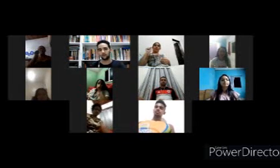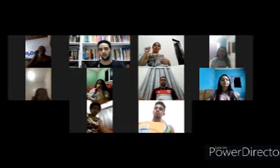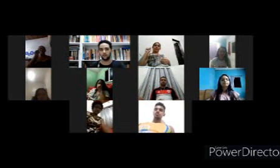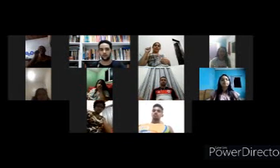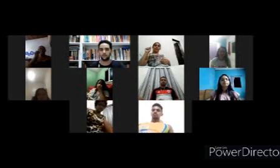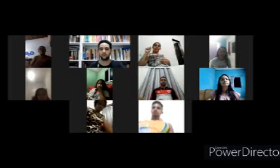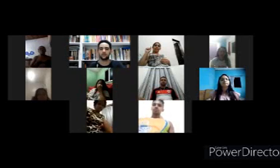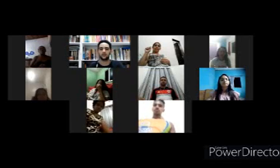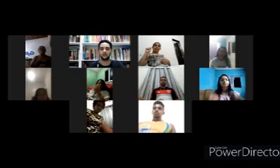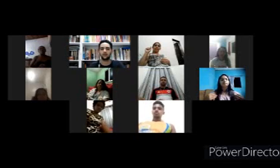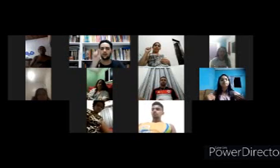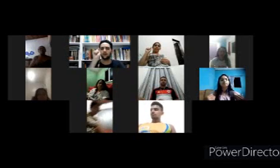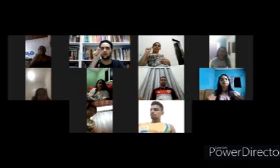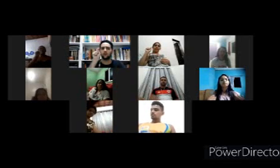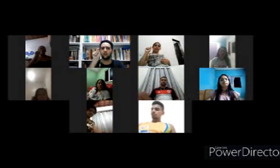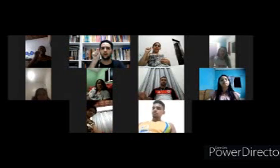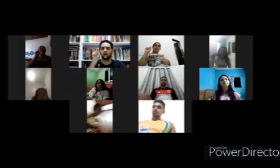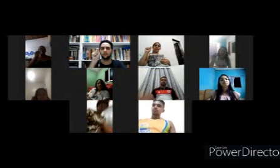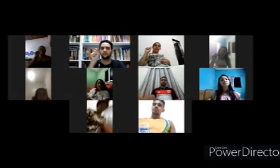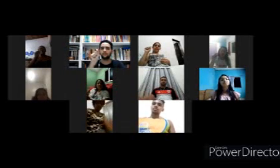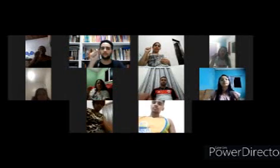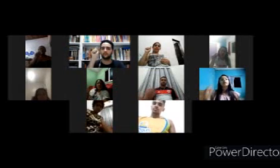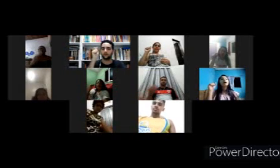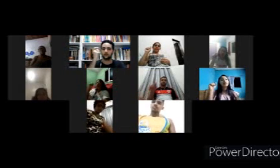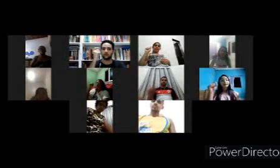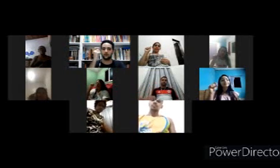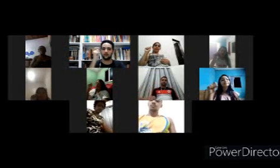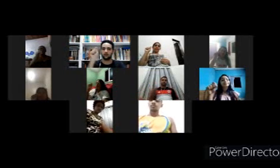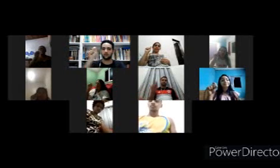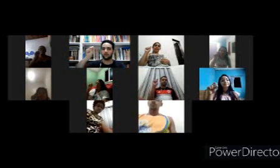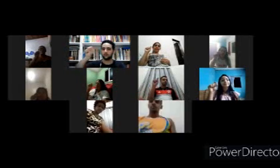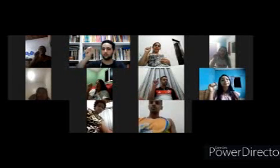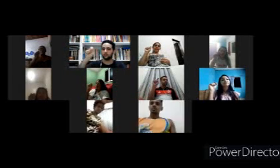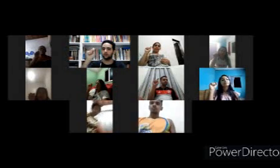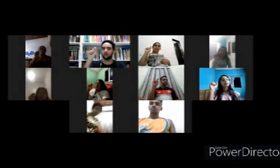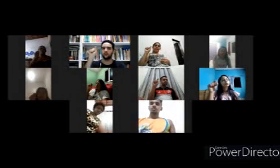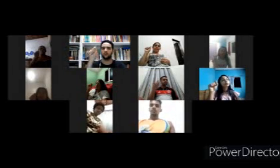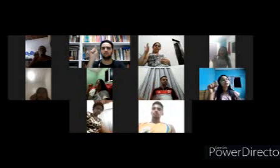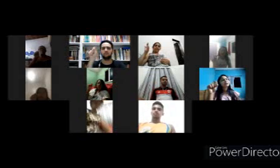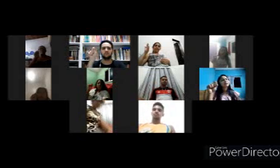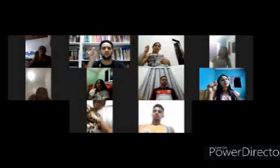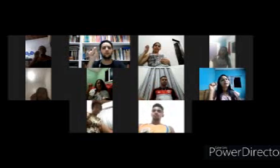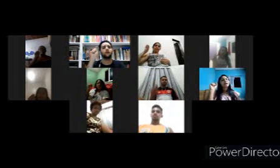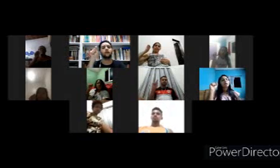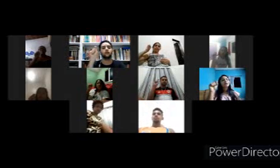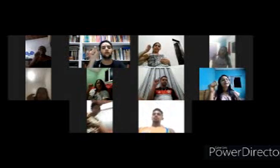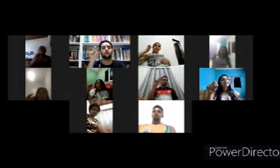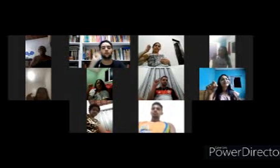Eu mostrei para vocês. O quê? Assim, ó, como se fosse apontando o dedo e o quê? O